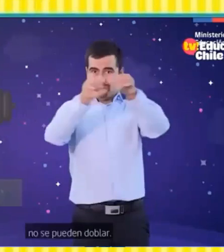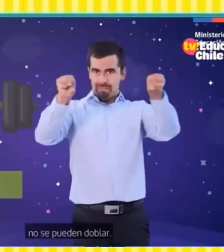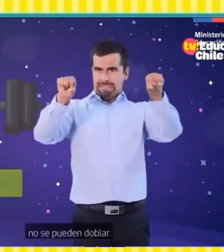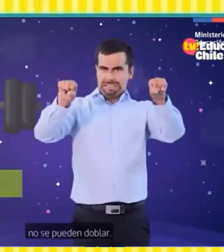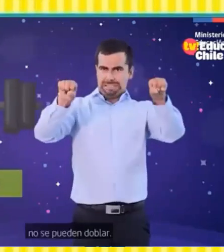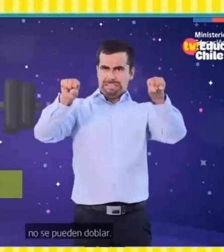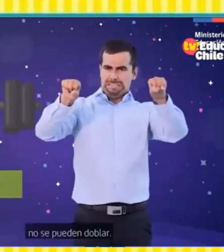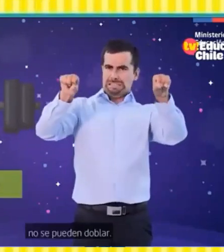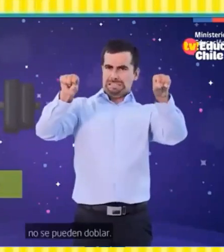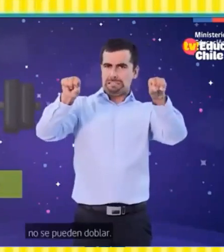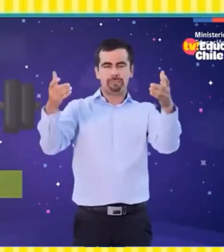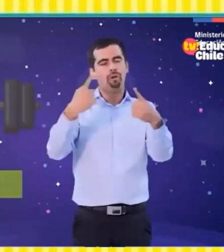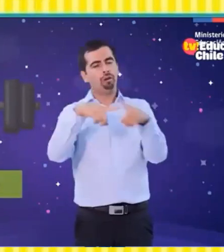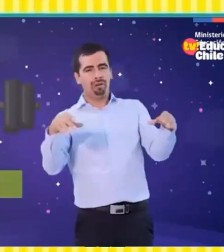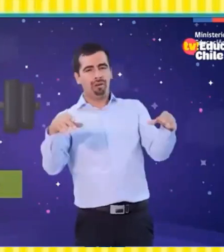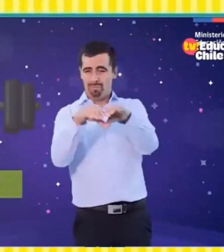no se pueden doblar.